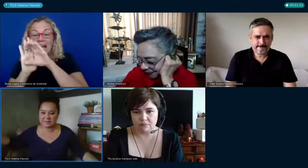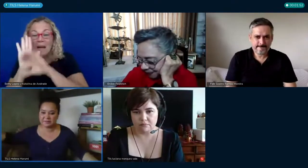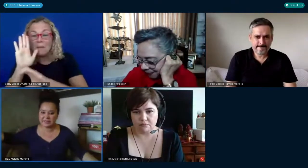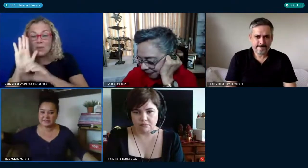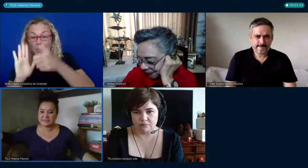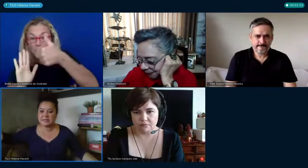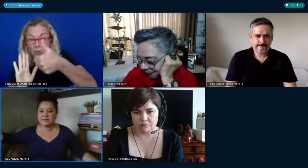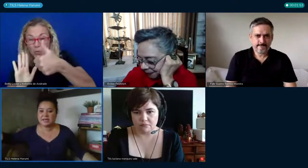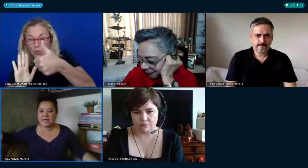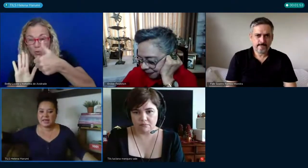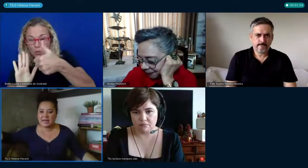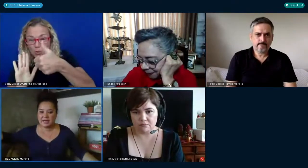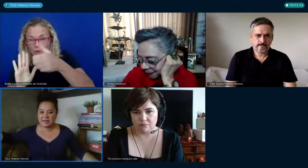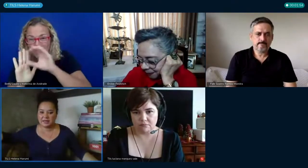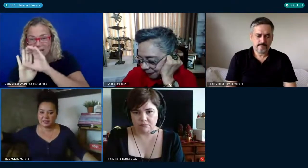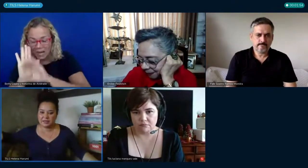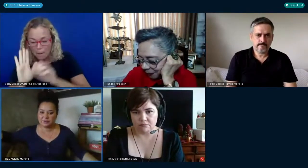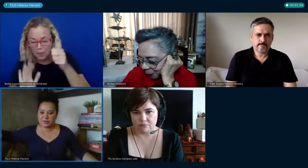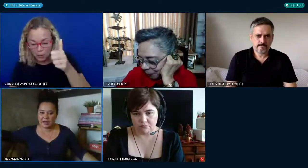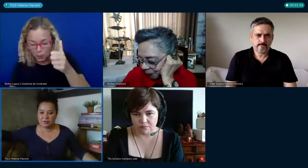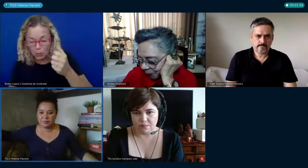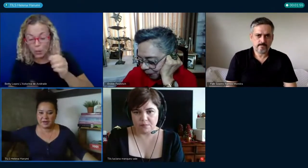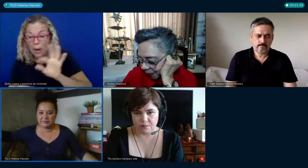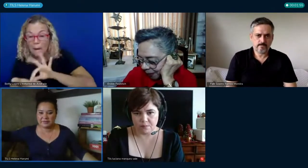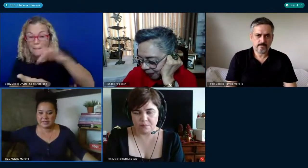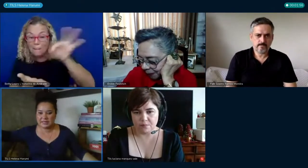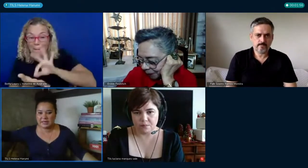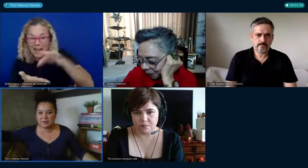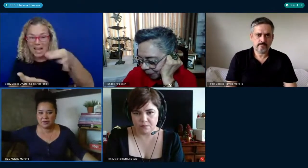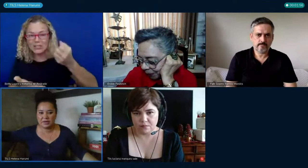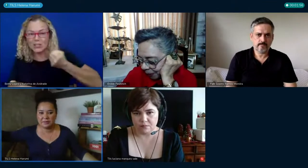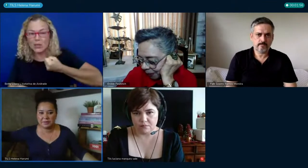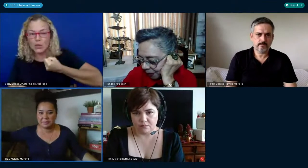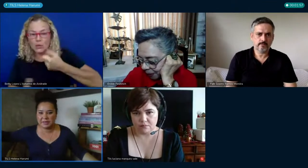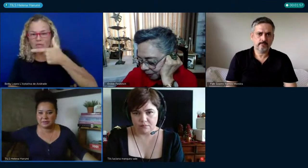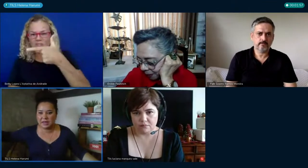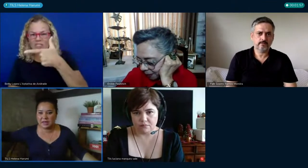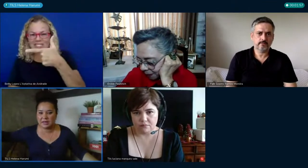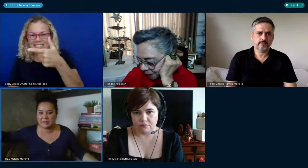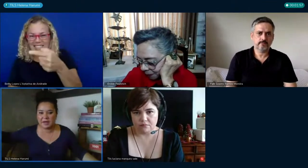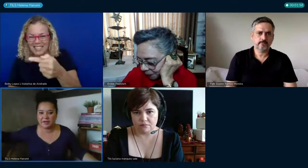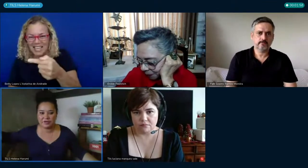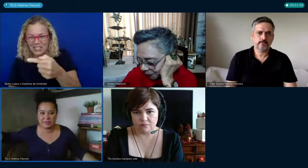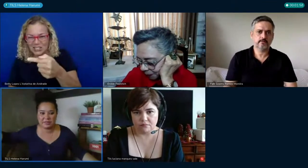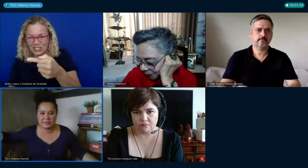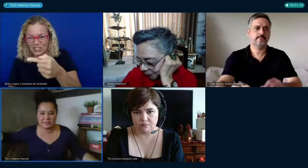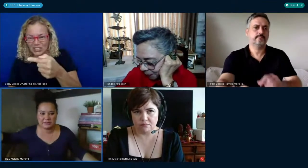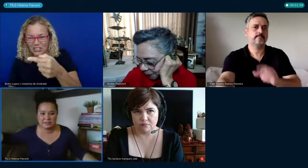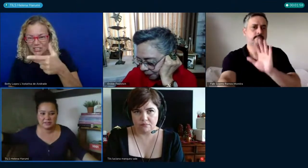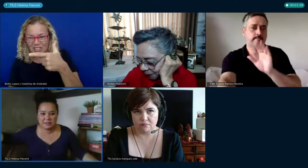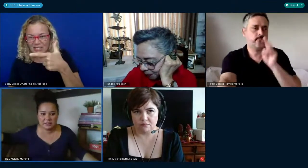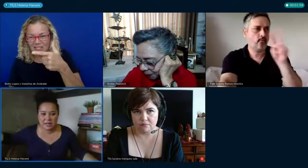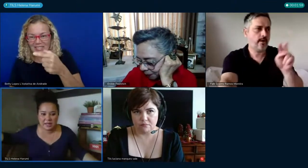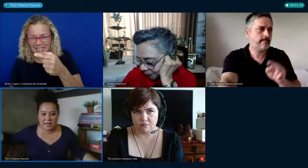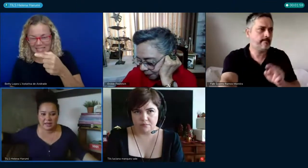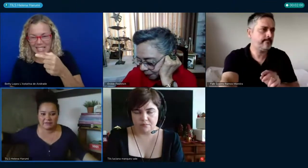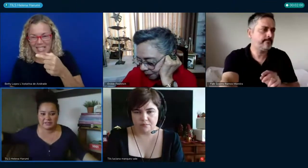que precisam ser feitas, que eu trago para você agora. Primeiro, na página